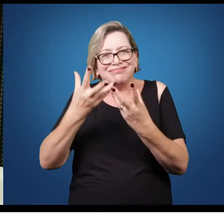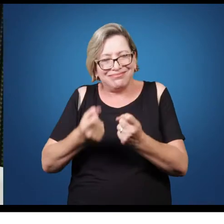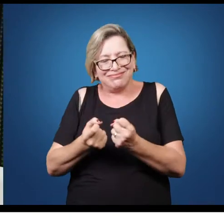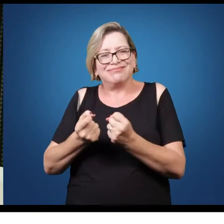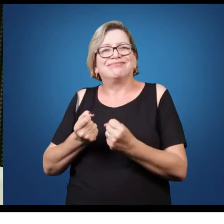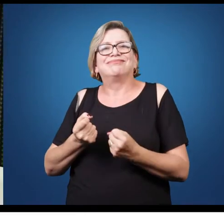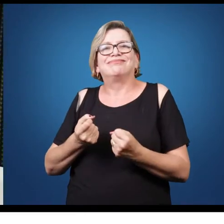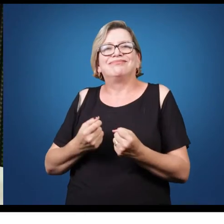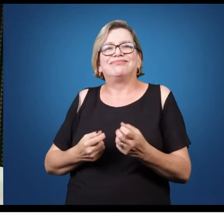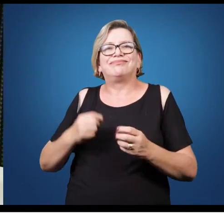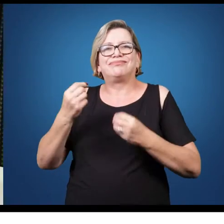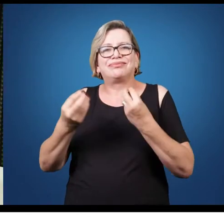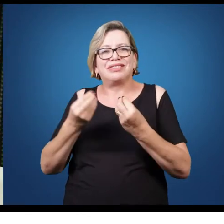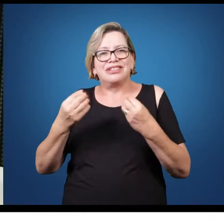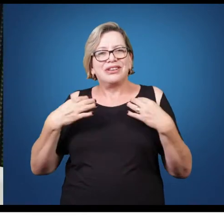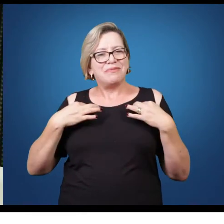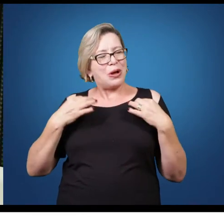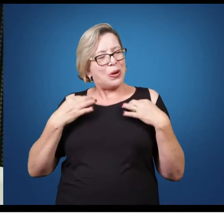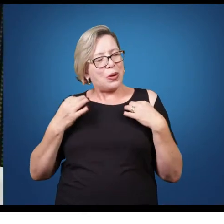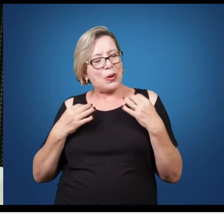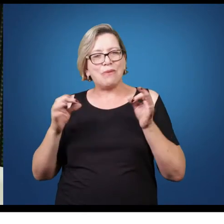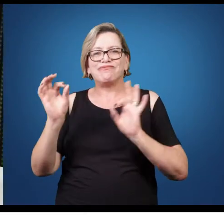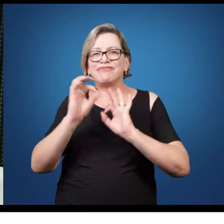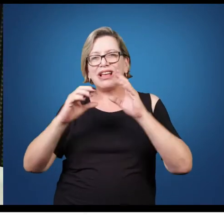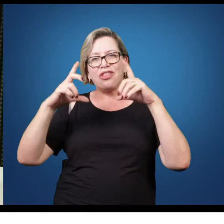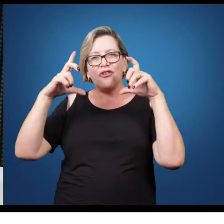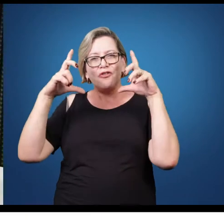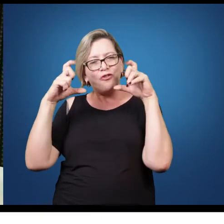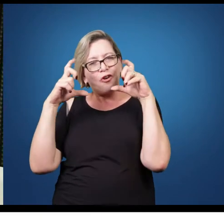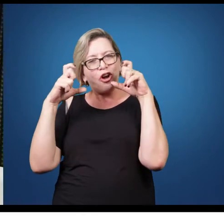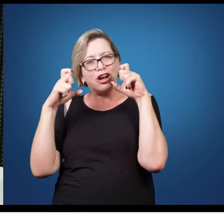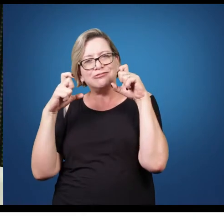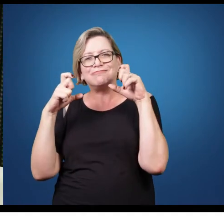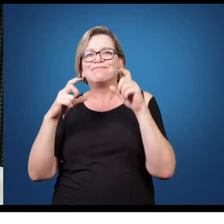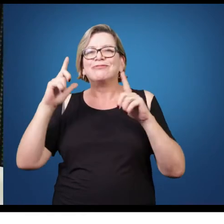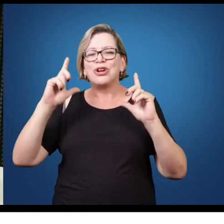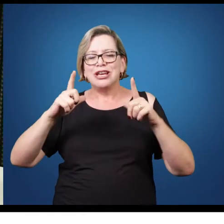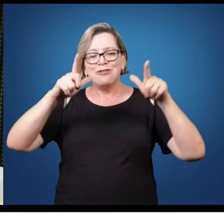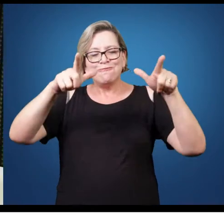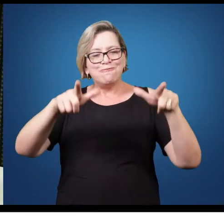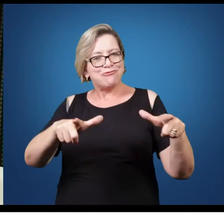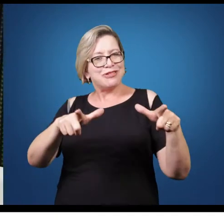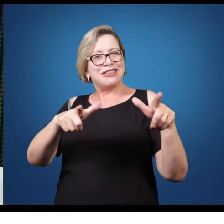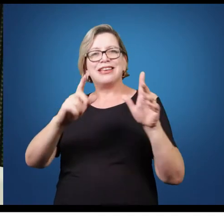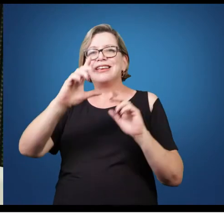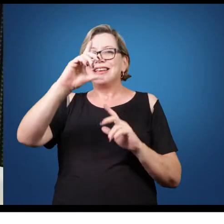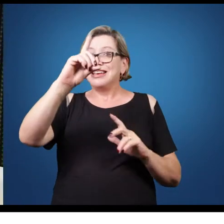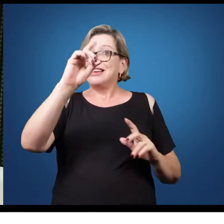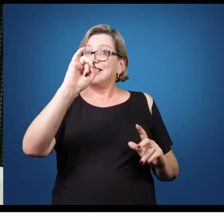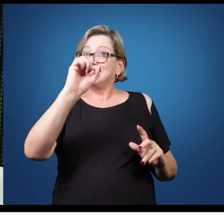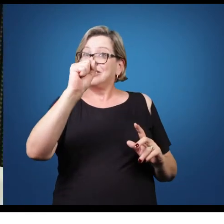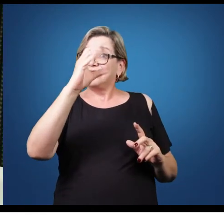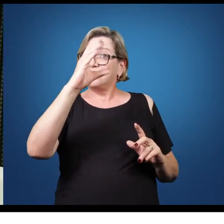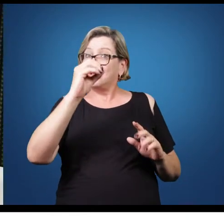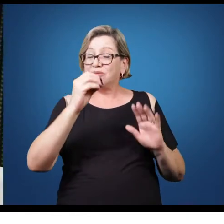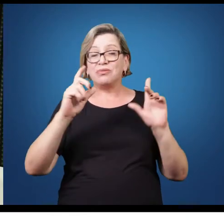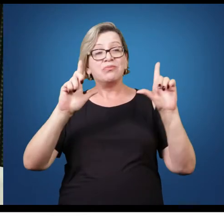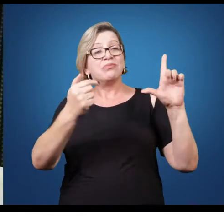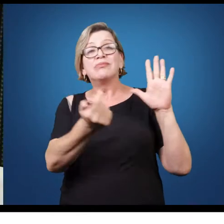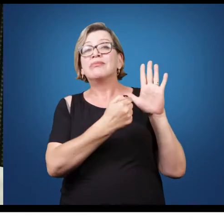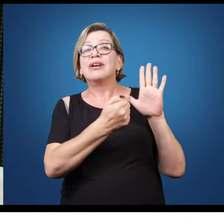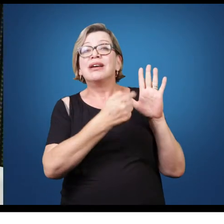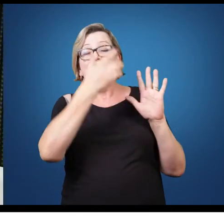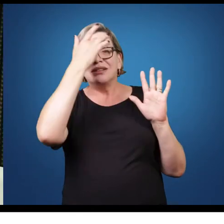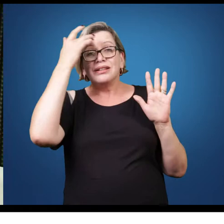foi lá foi um pouquinho você para baixo uma fotinha coloca na capa de seu disco vende pessoa paga não sei quantos dólares ou libras